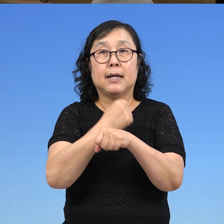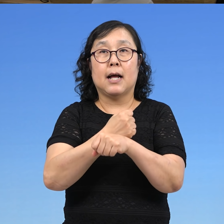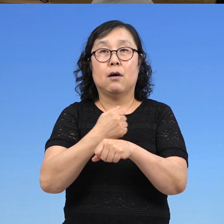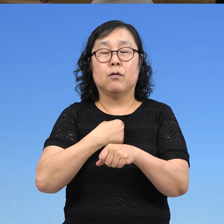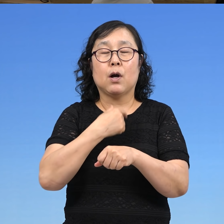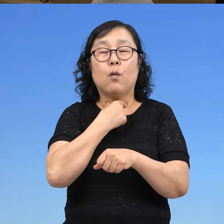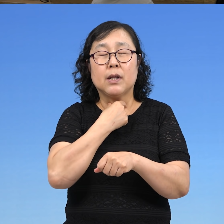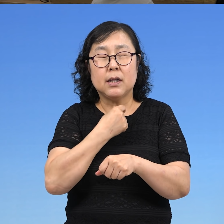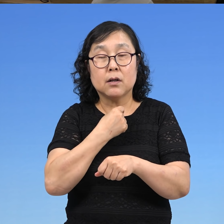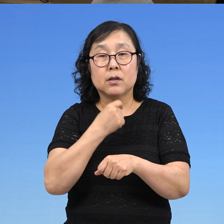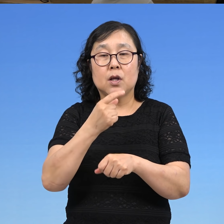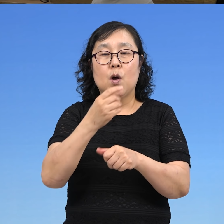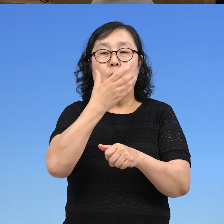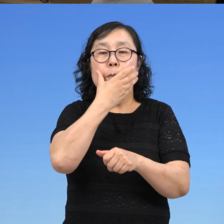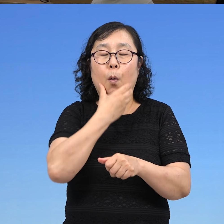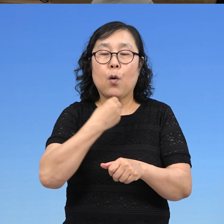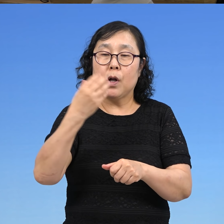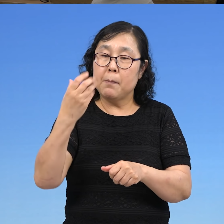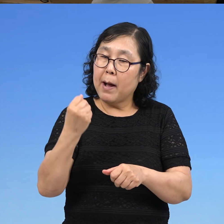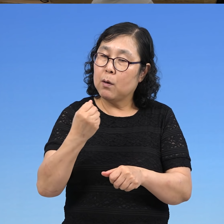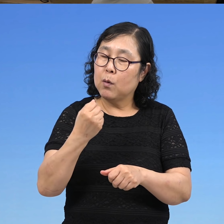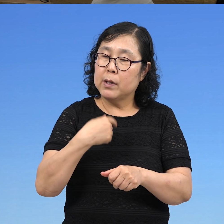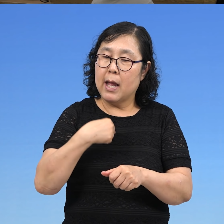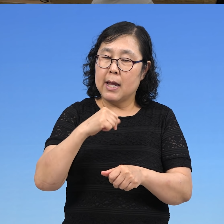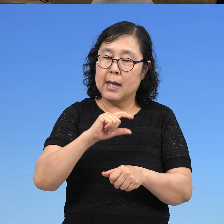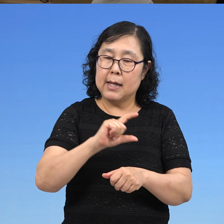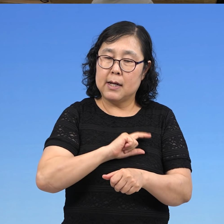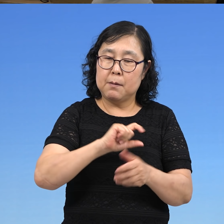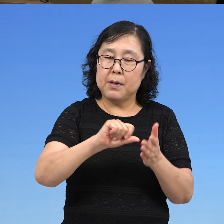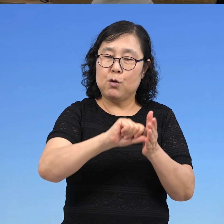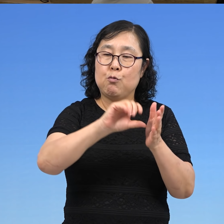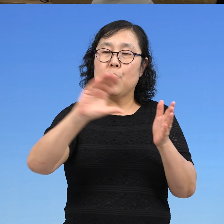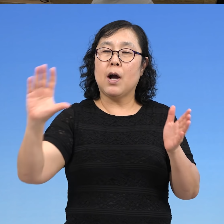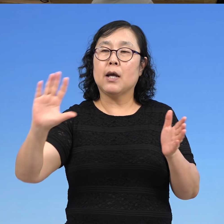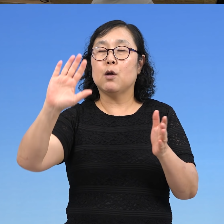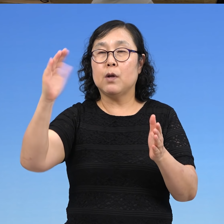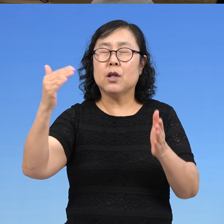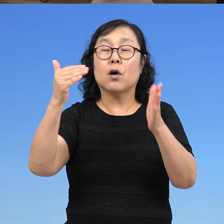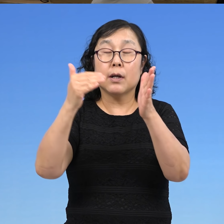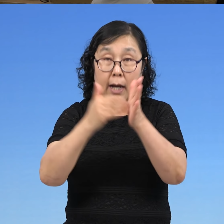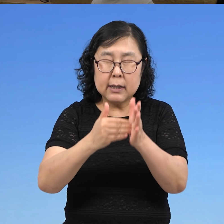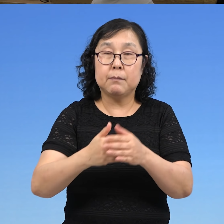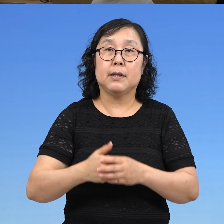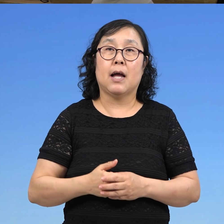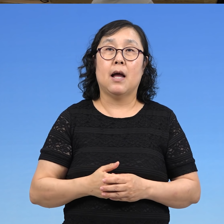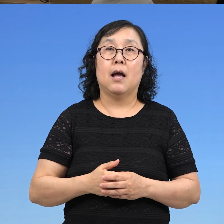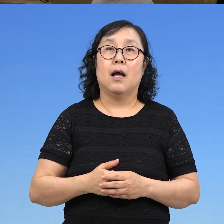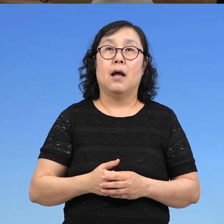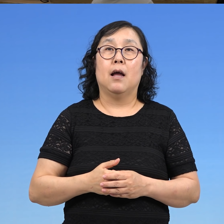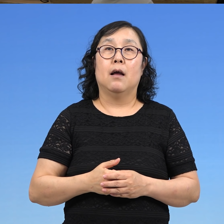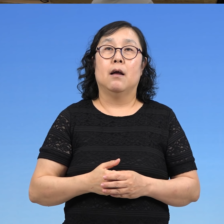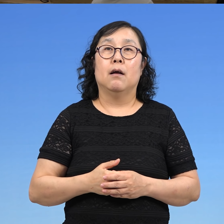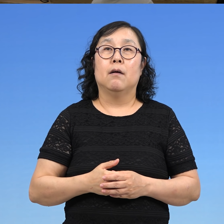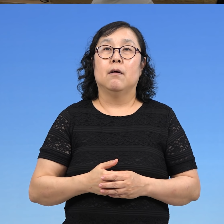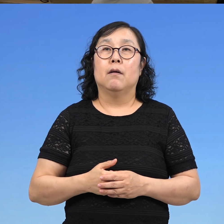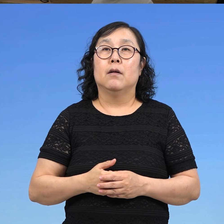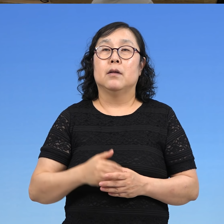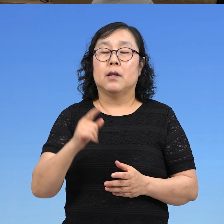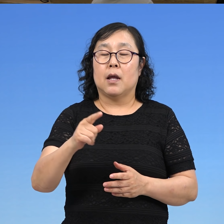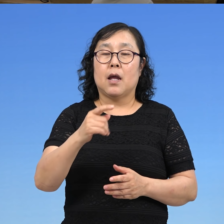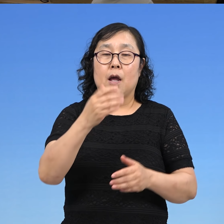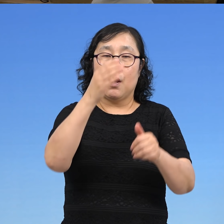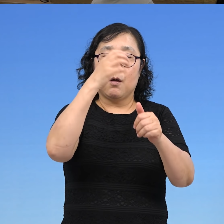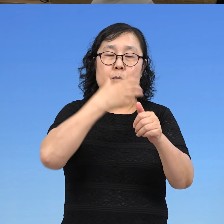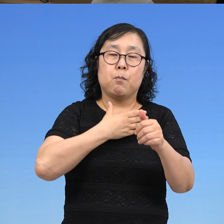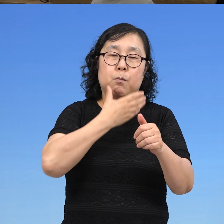우리는 추구하는 여기까지 그러나 하나님 말씀 가만히 보니까 내게 복을 주어 미 이름을 창대하게